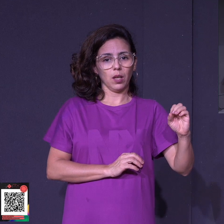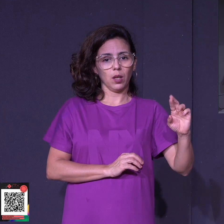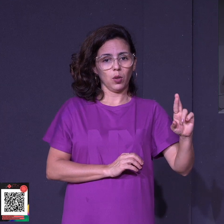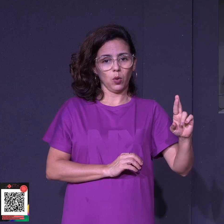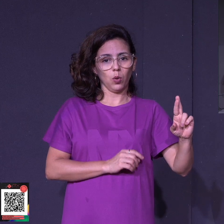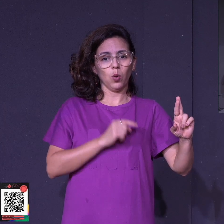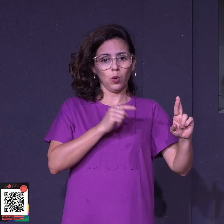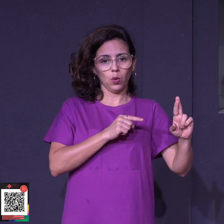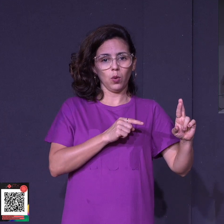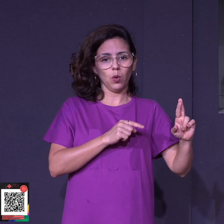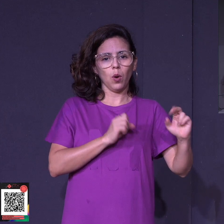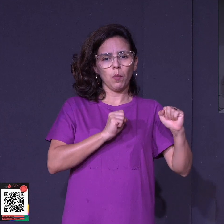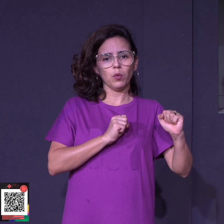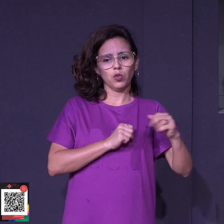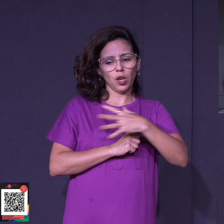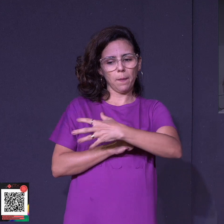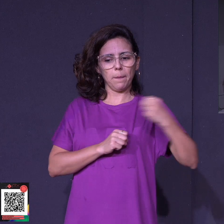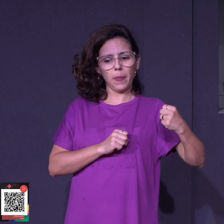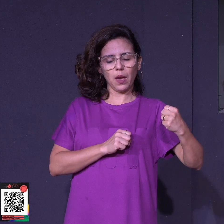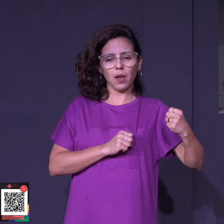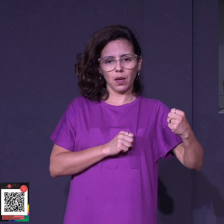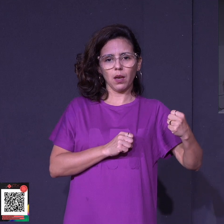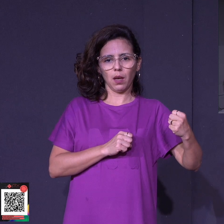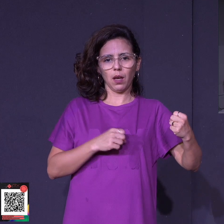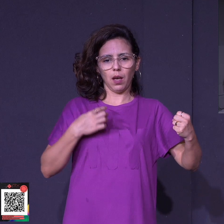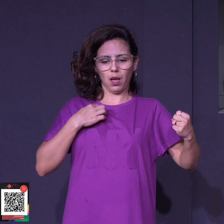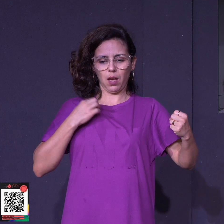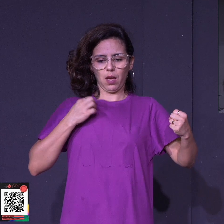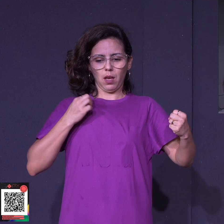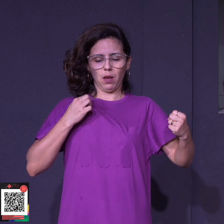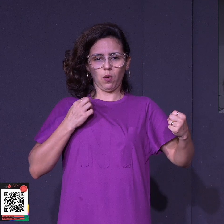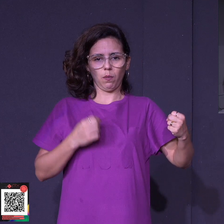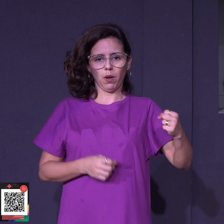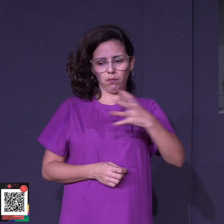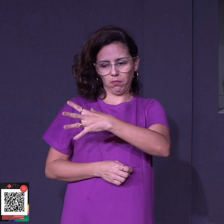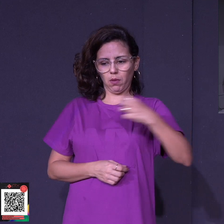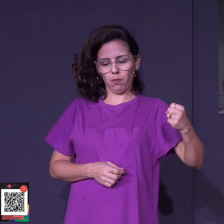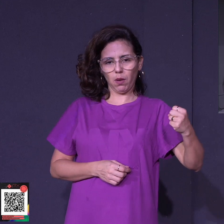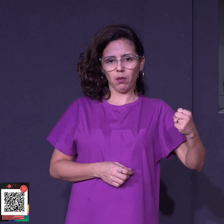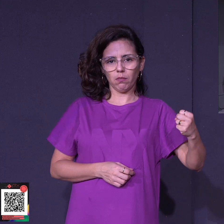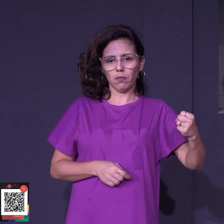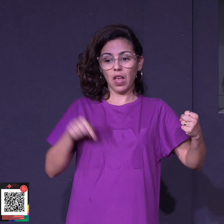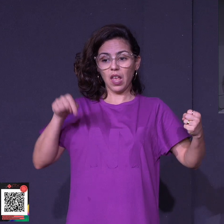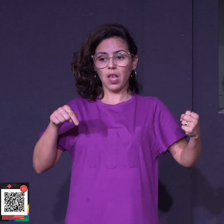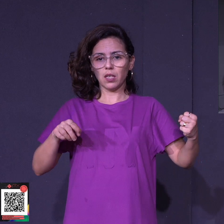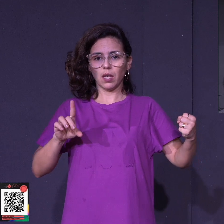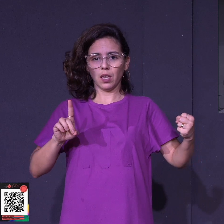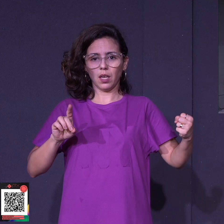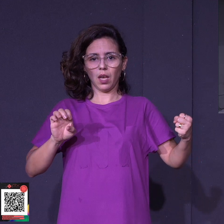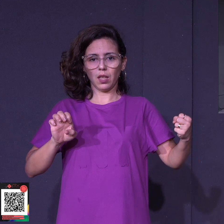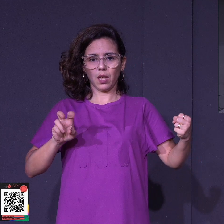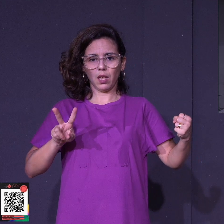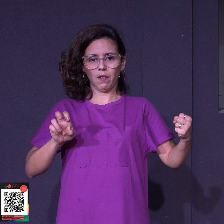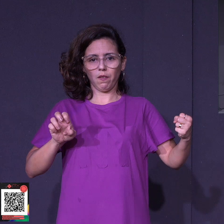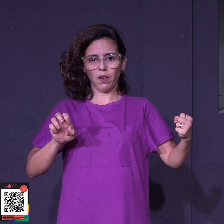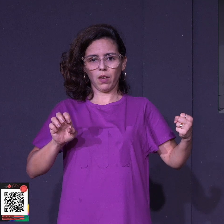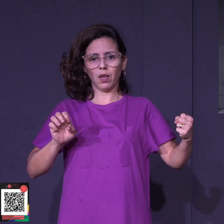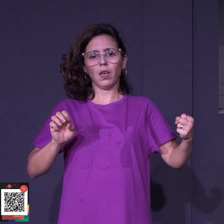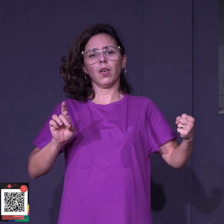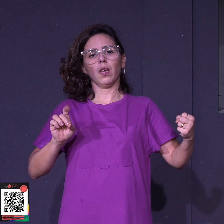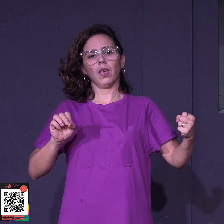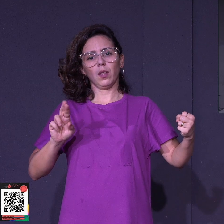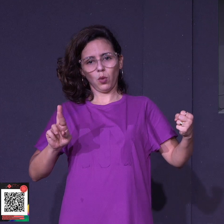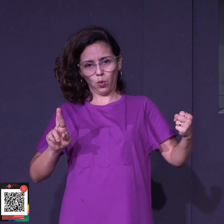roupa interior, que normalmente, mesmo uma pessoa pobre, tinha mais de uma. Mas a